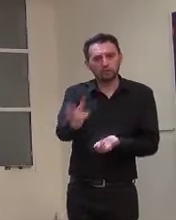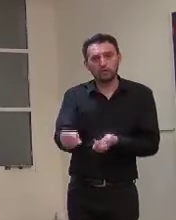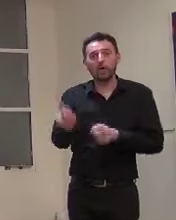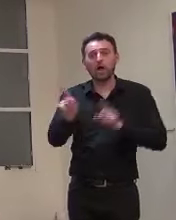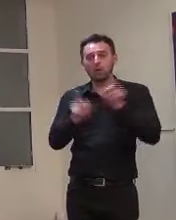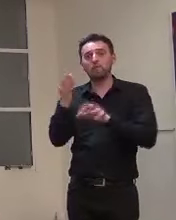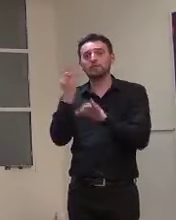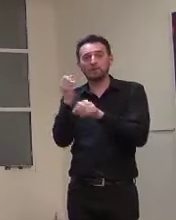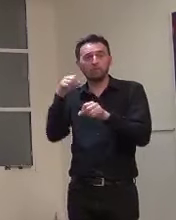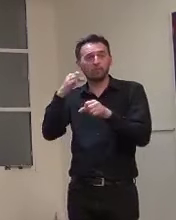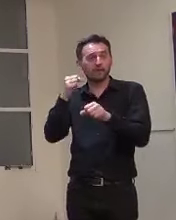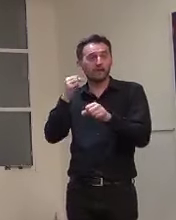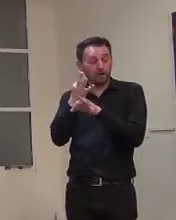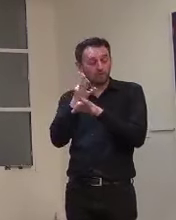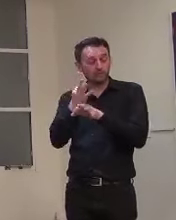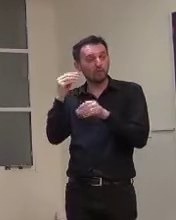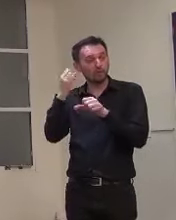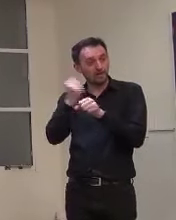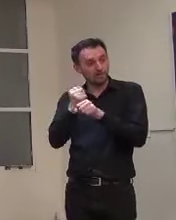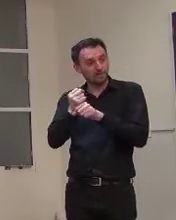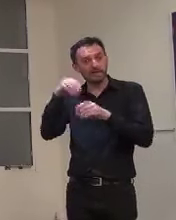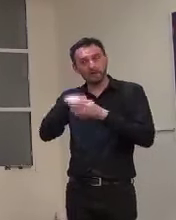trabajando la